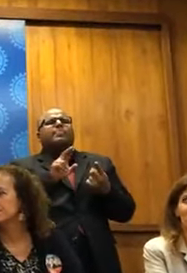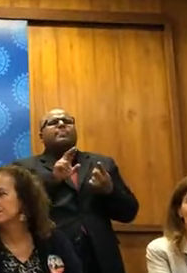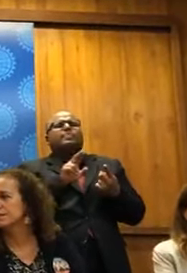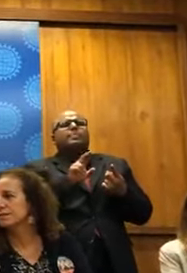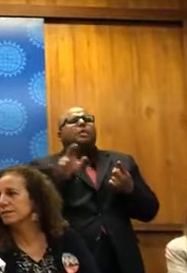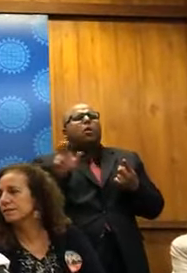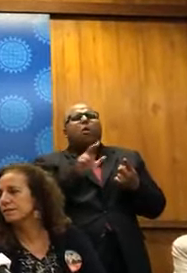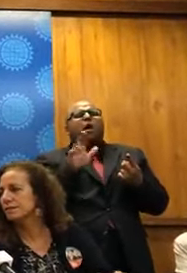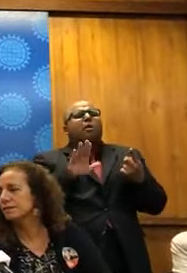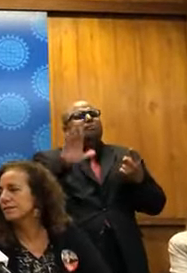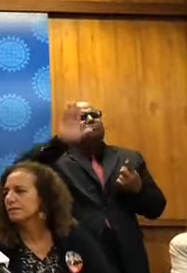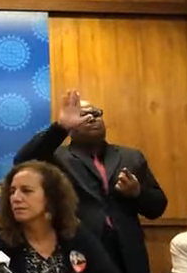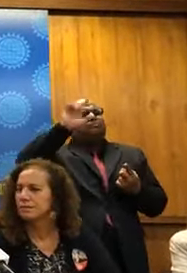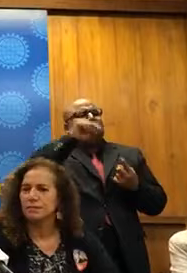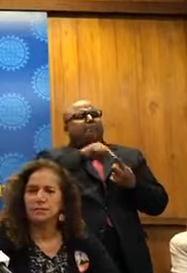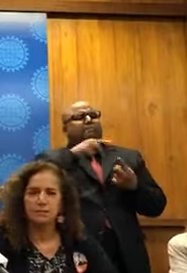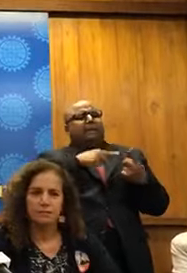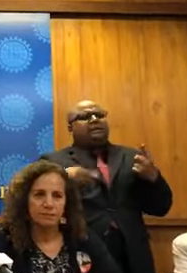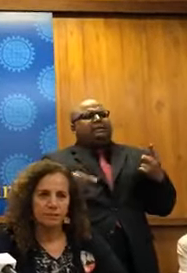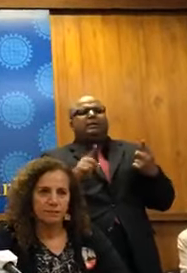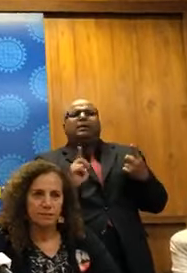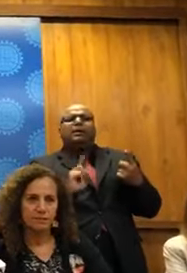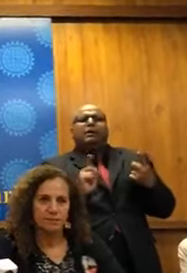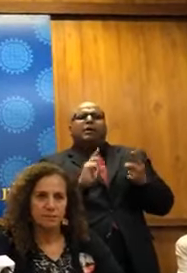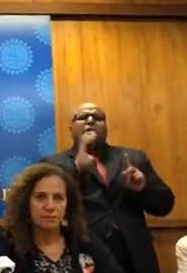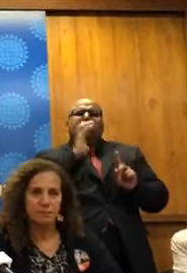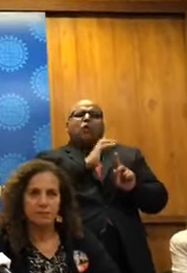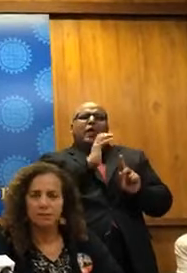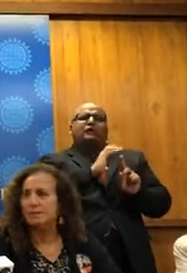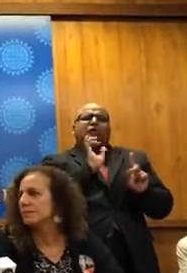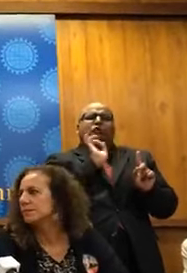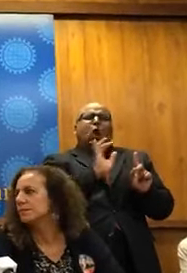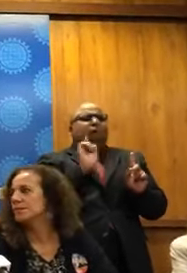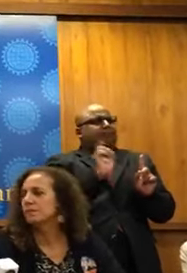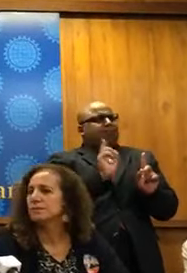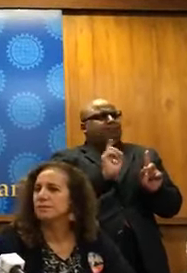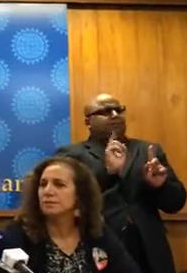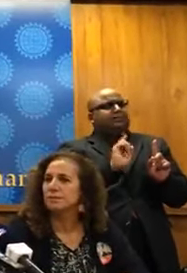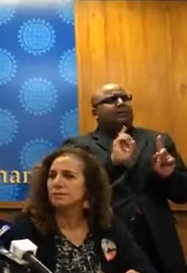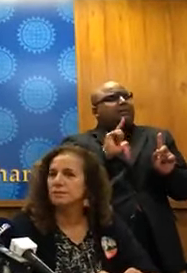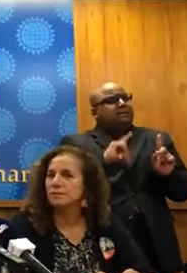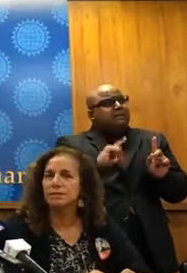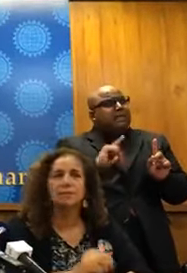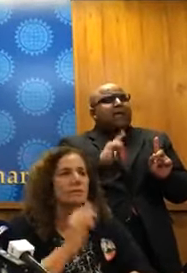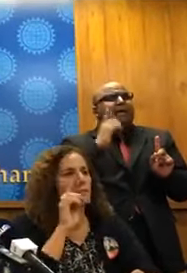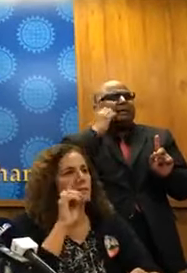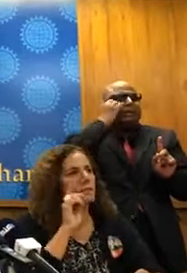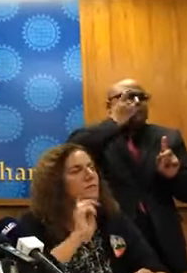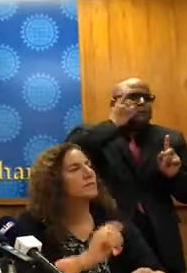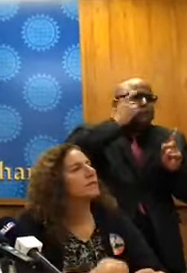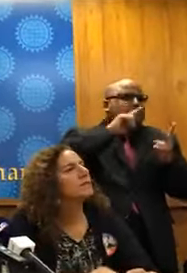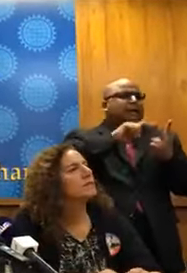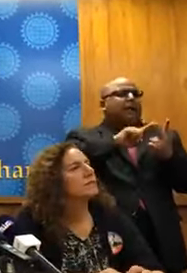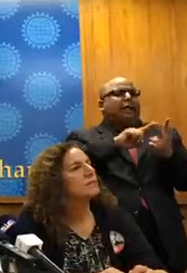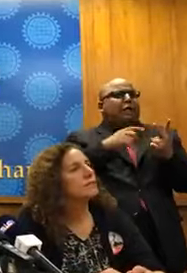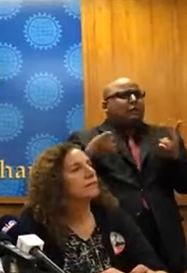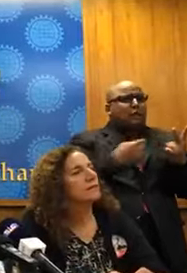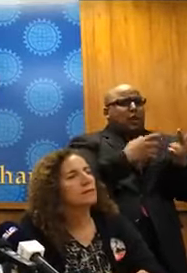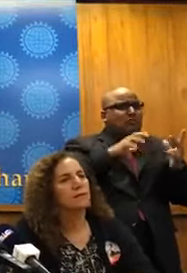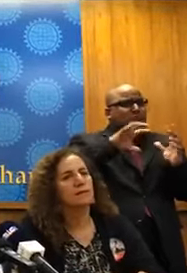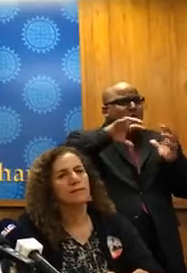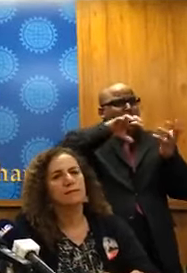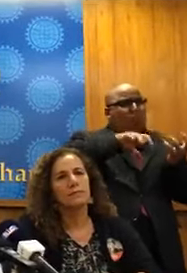da campanha presidencial ter sido influenciada, mas muitos parlamentares, o novo